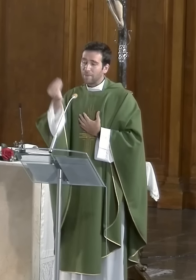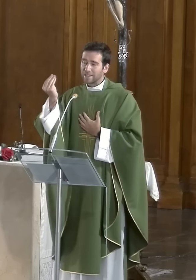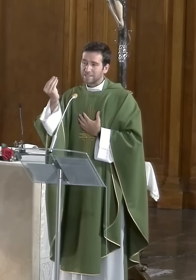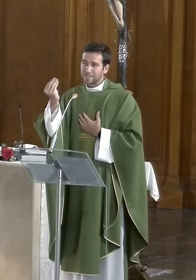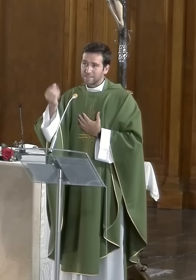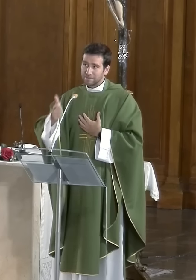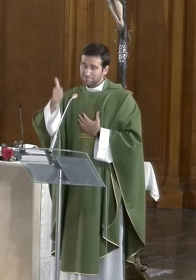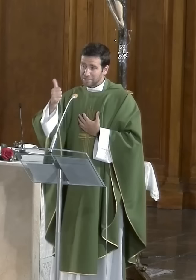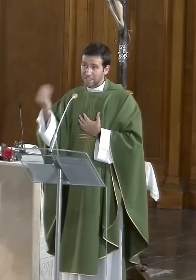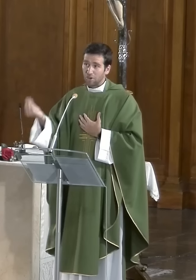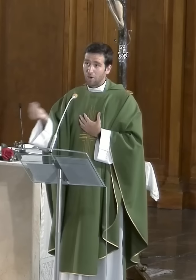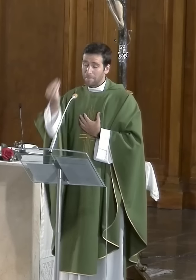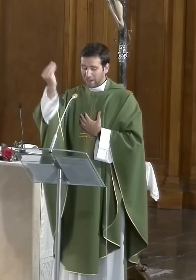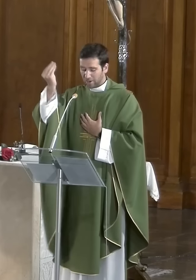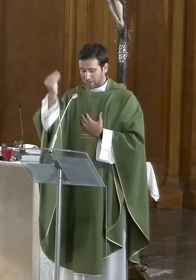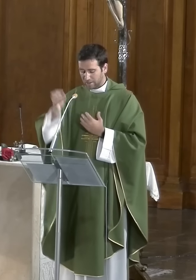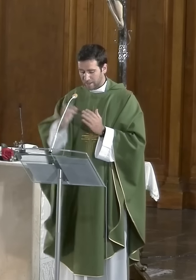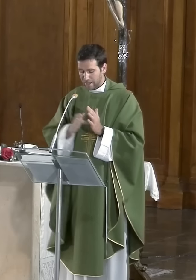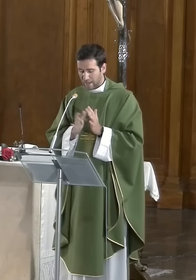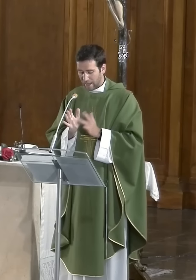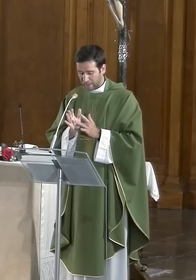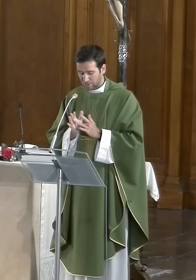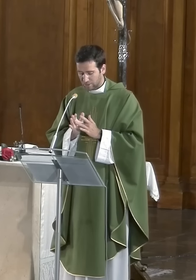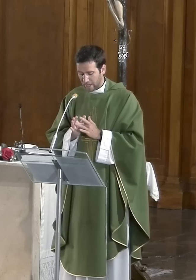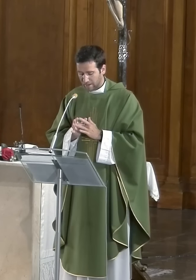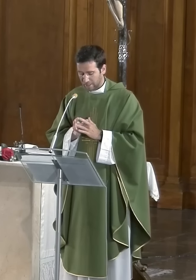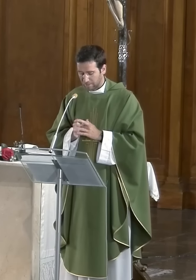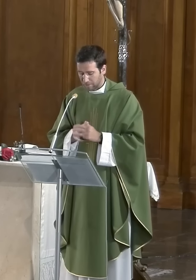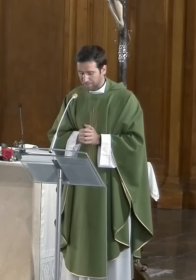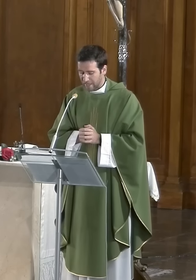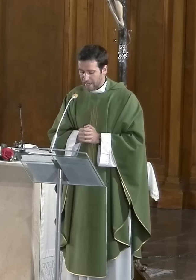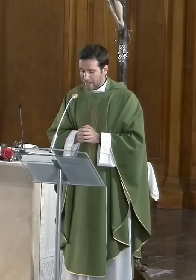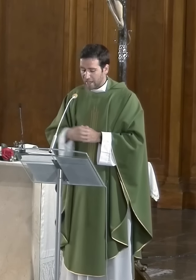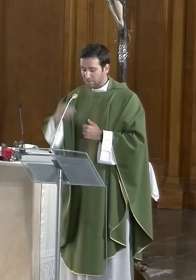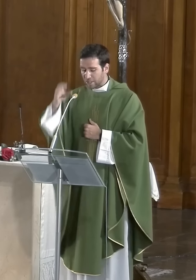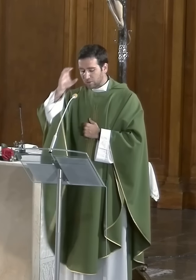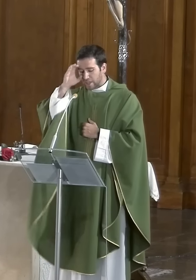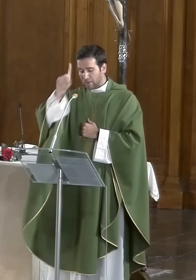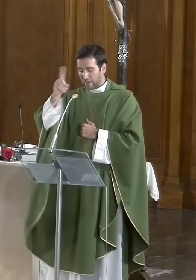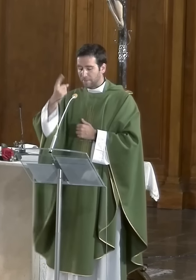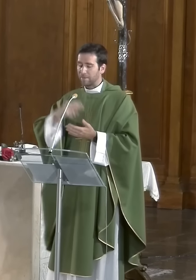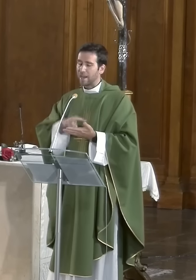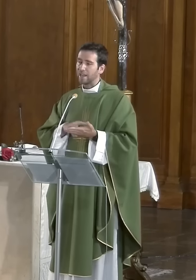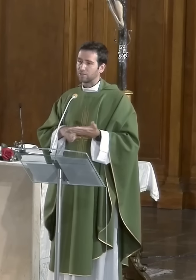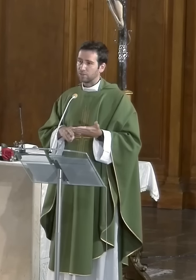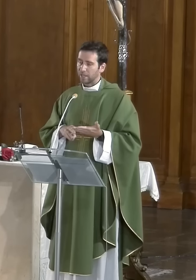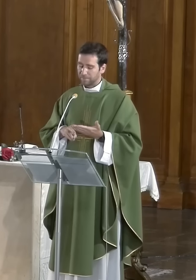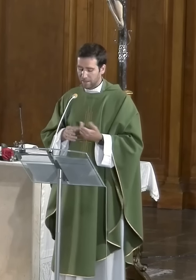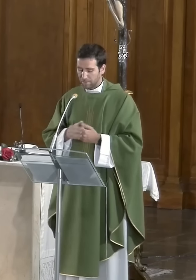más, sino mejor a Jesús, a Él mismo. Y lo hemos escuchado en la primera lectura del